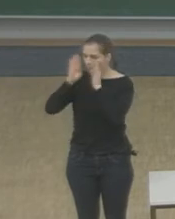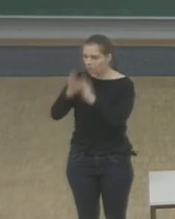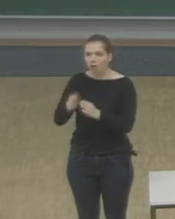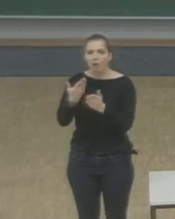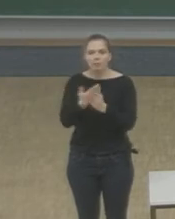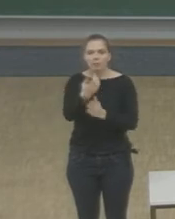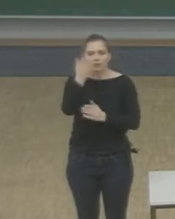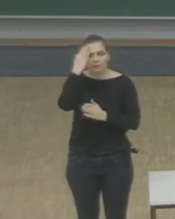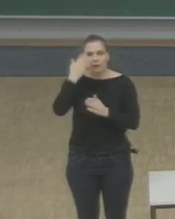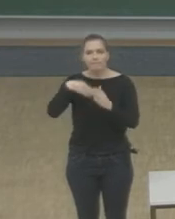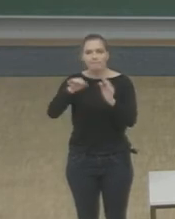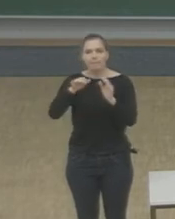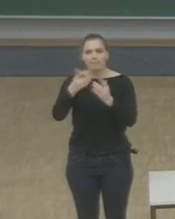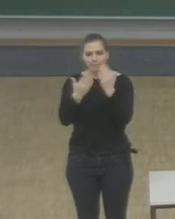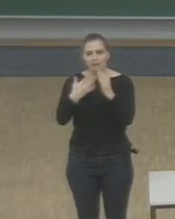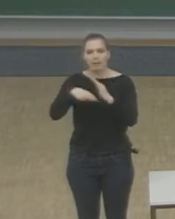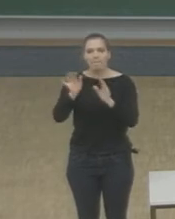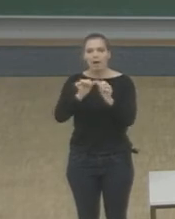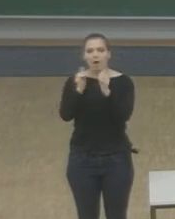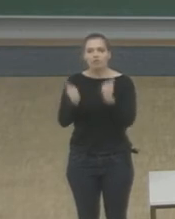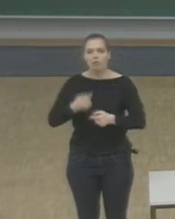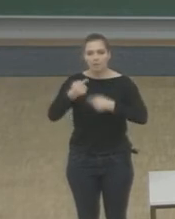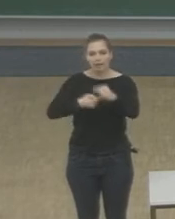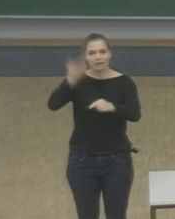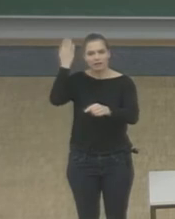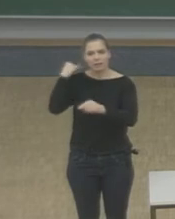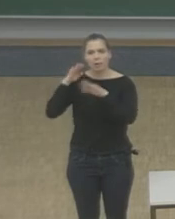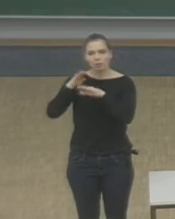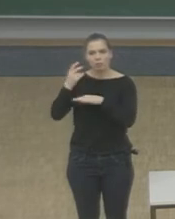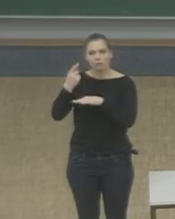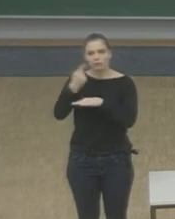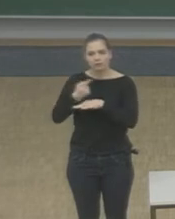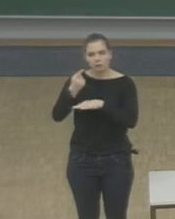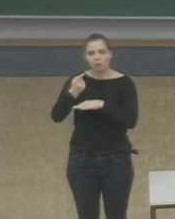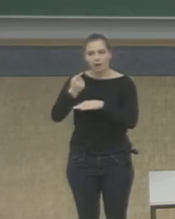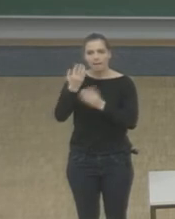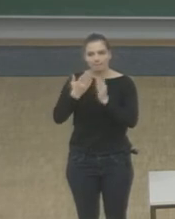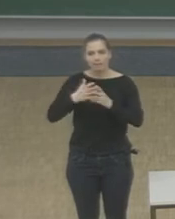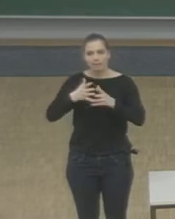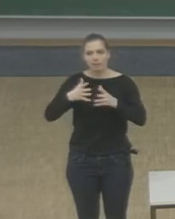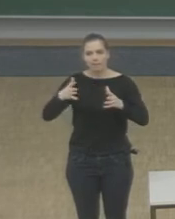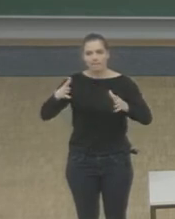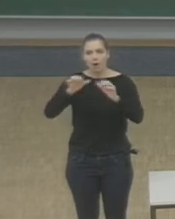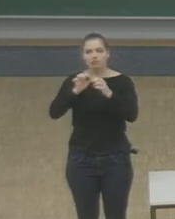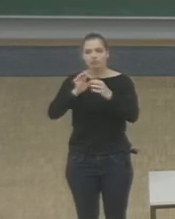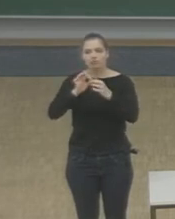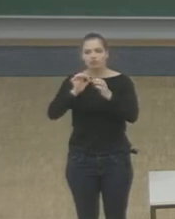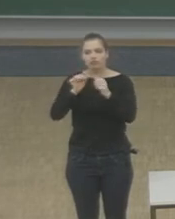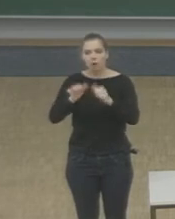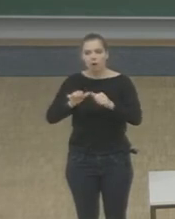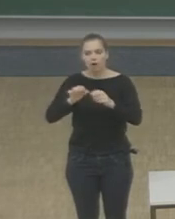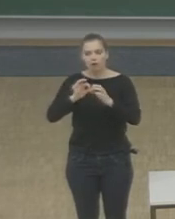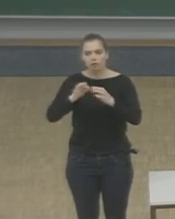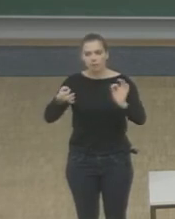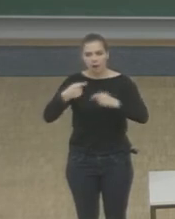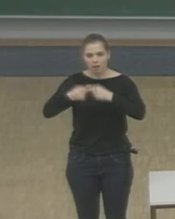die zunehmende Formalisierung der Mathematik im 19. und 20. Jahrhundert, oder die Ausbreitung der